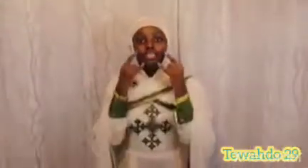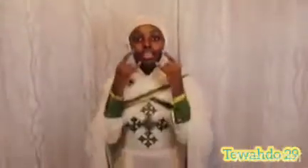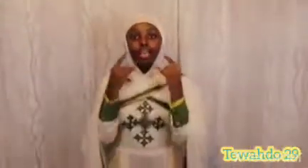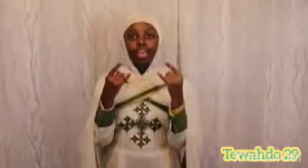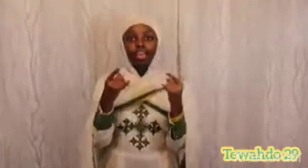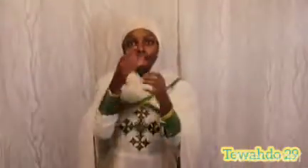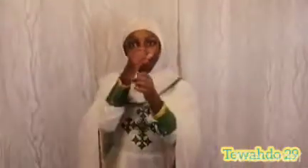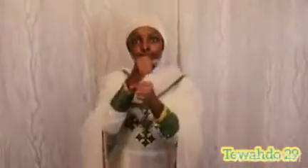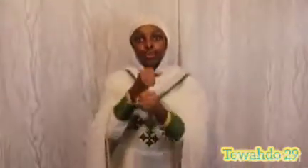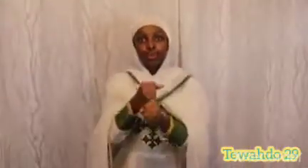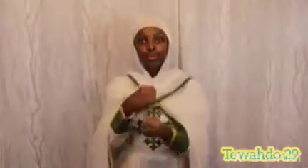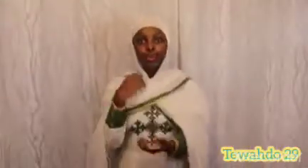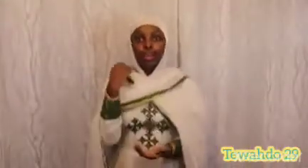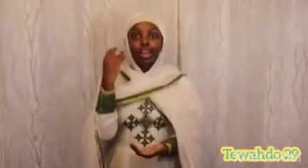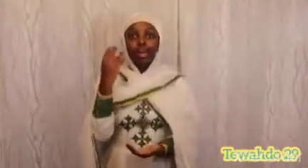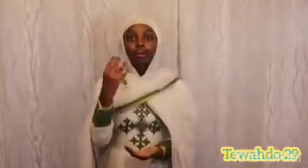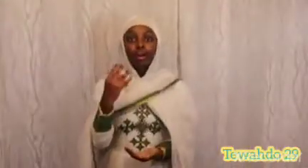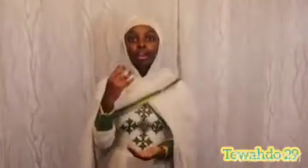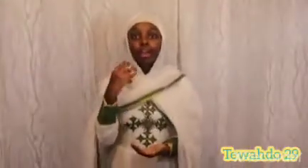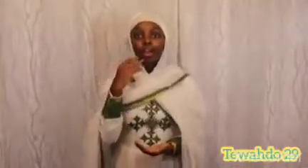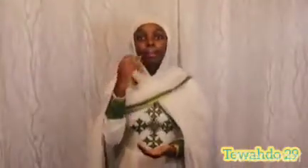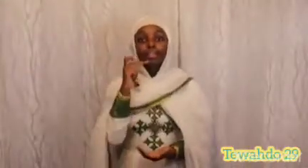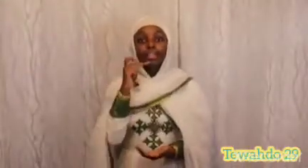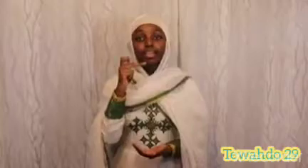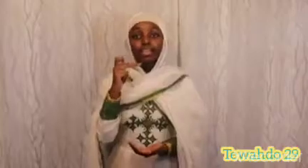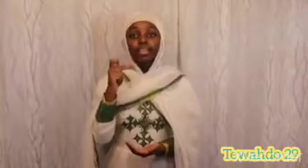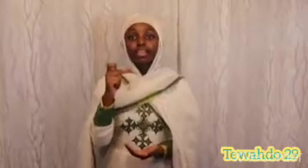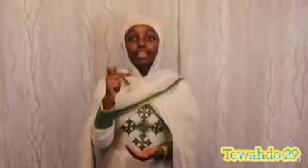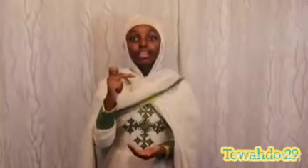አዲስ ዜና ይዞ ለማርያም ድንግል